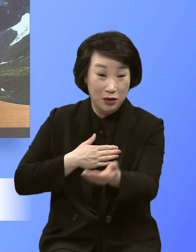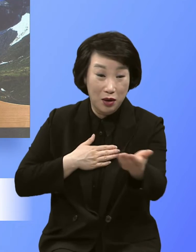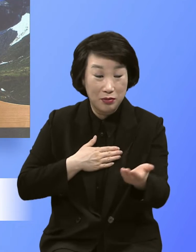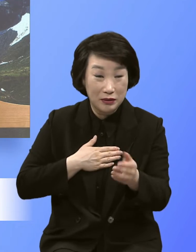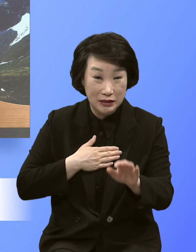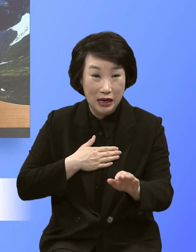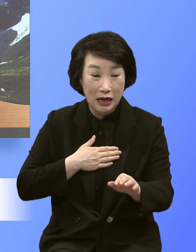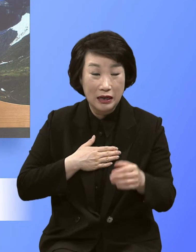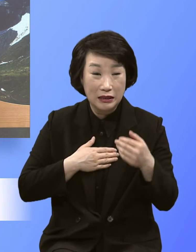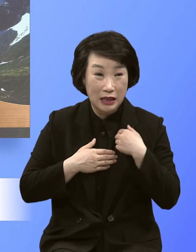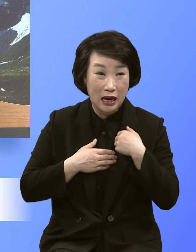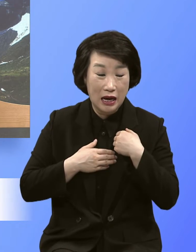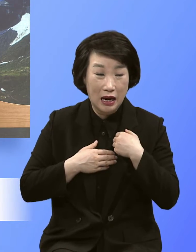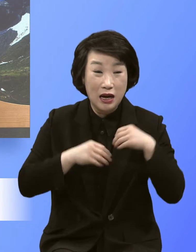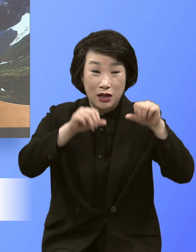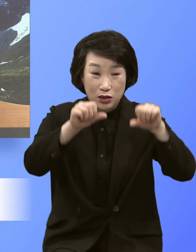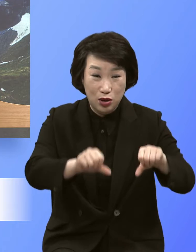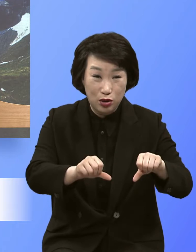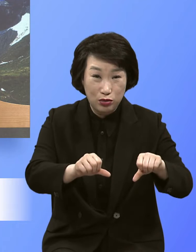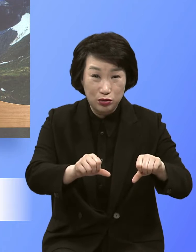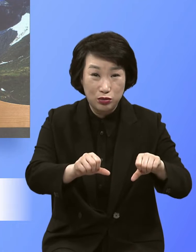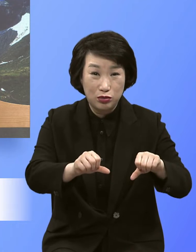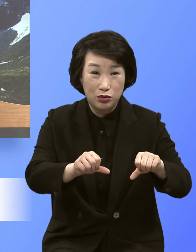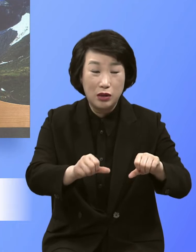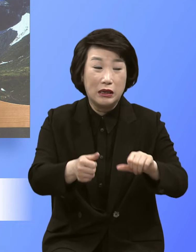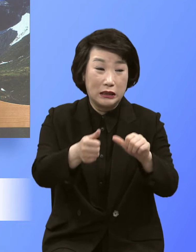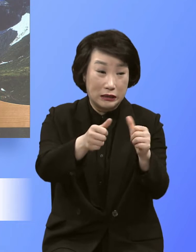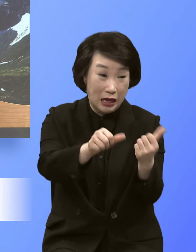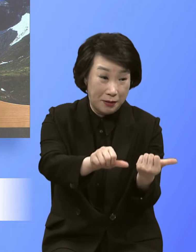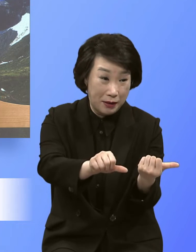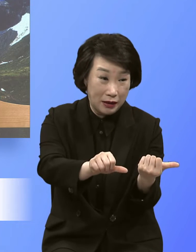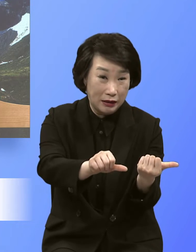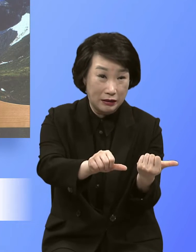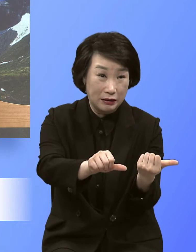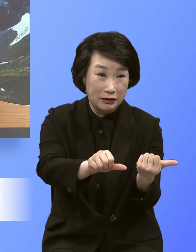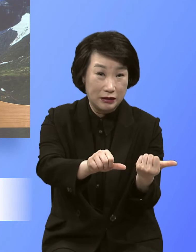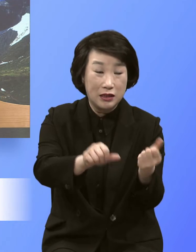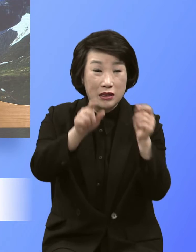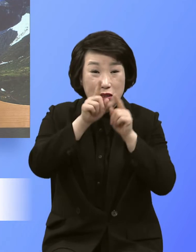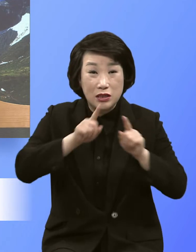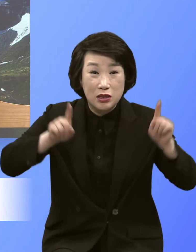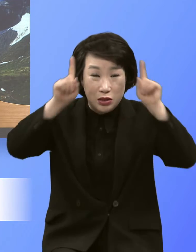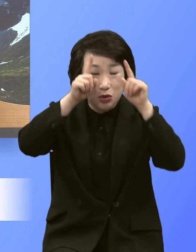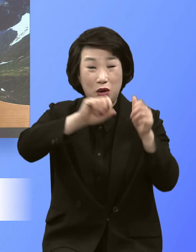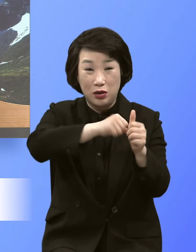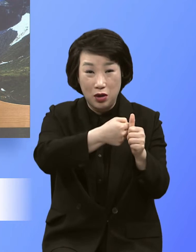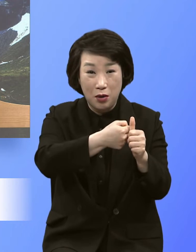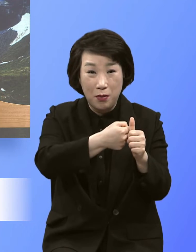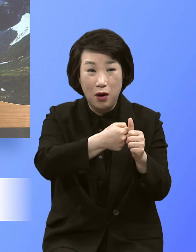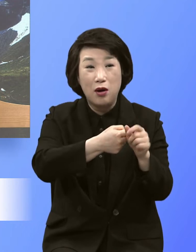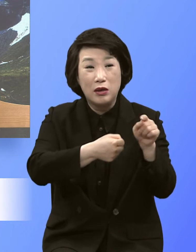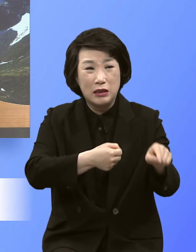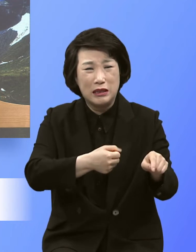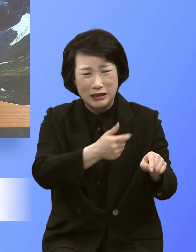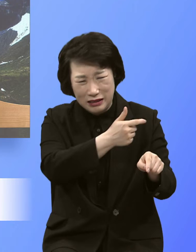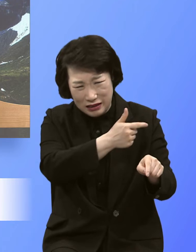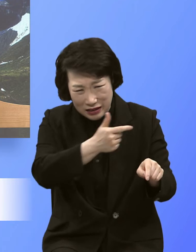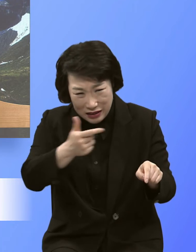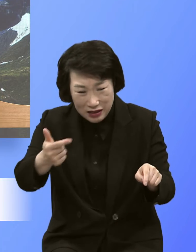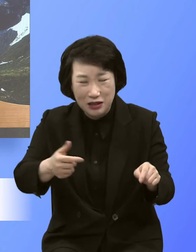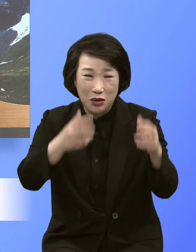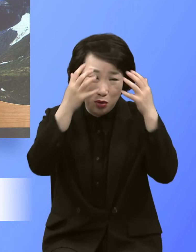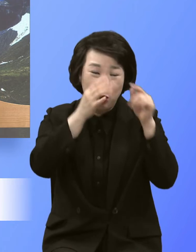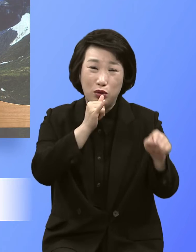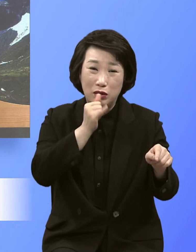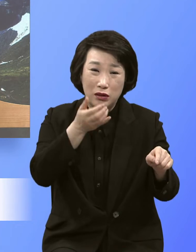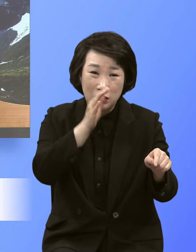당할 저주, 사망, 지옥, 형벌이라고는 어마어마한